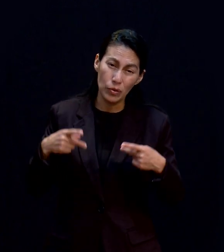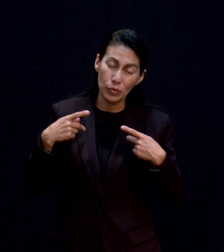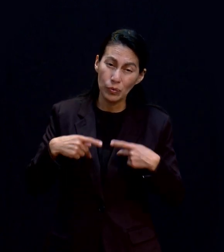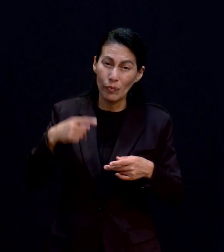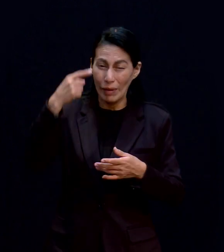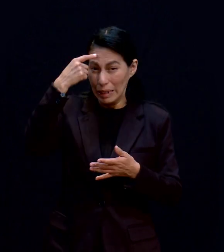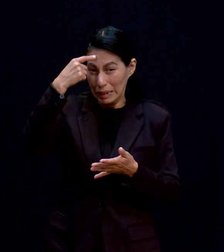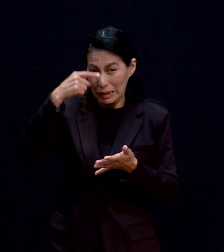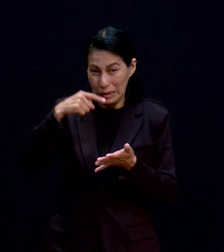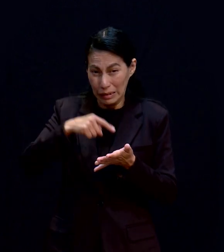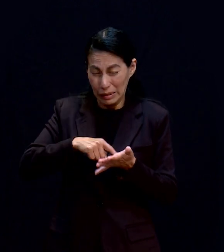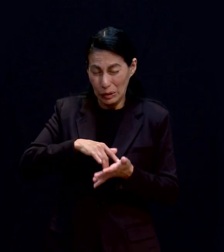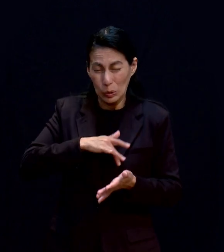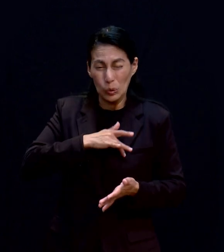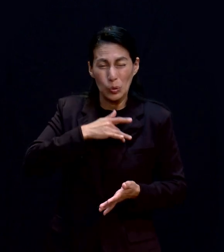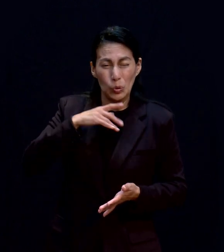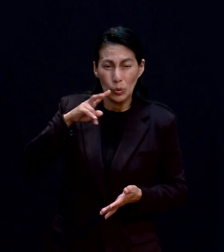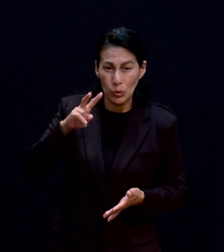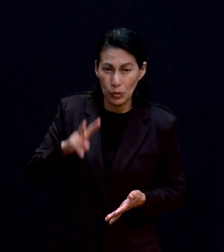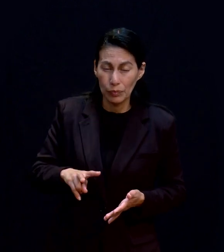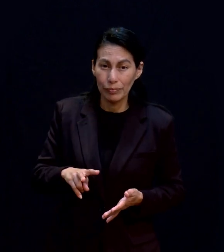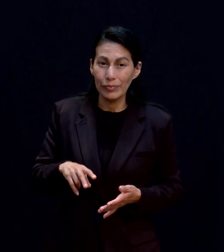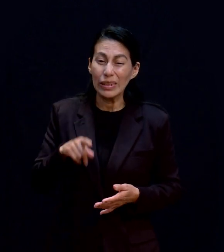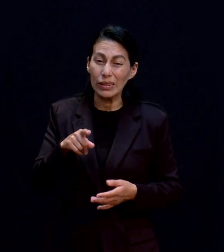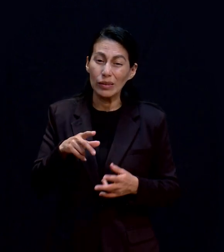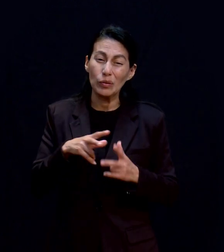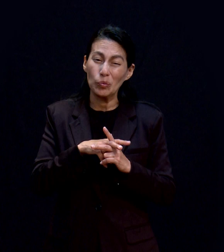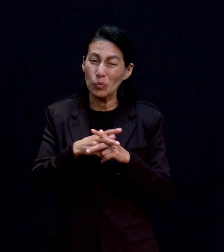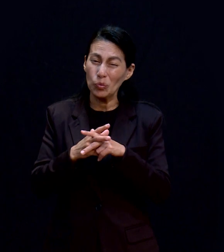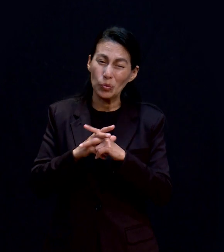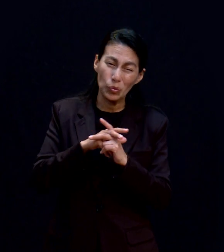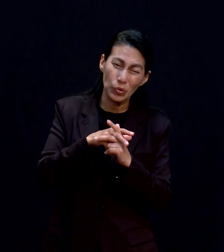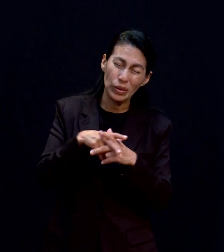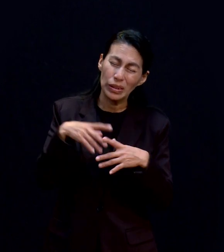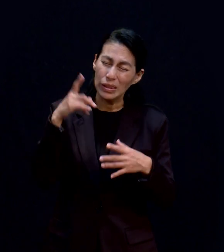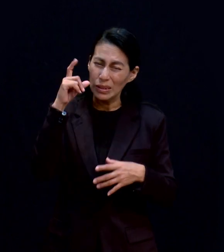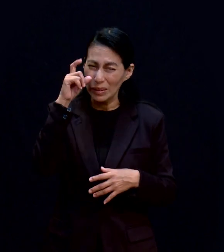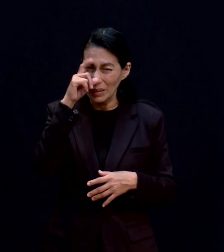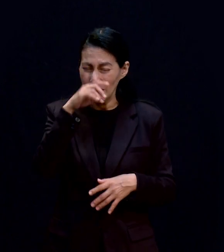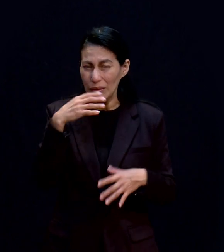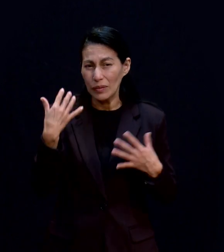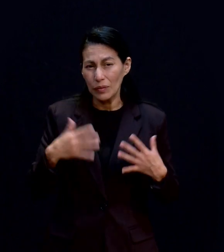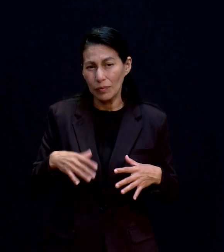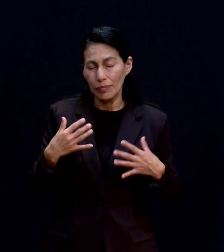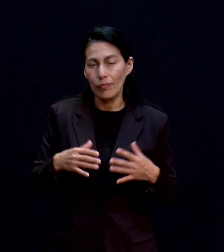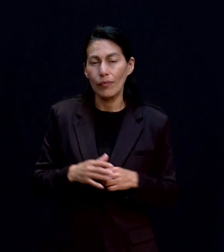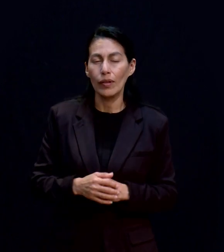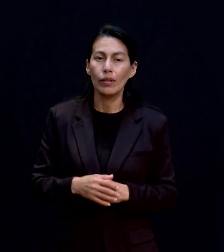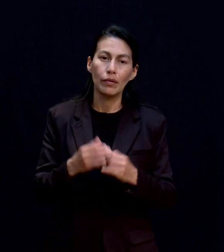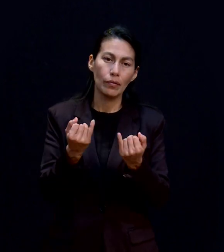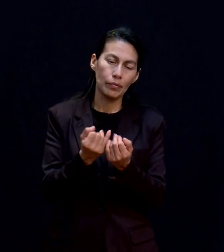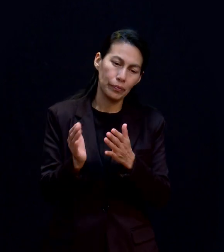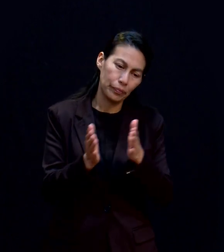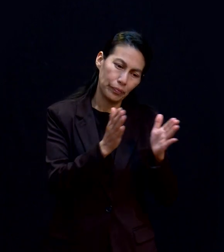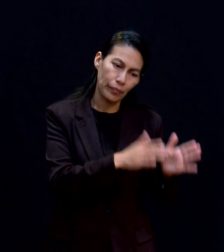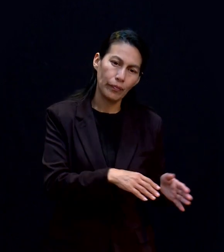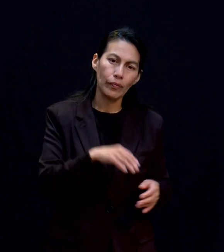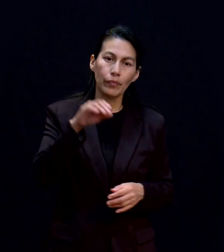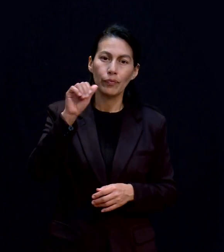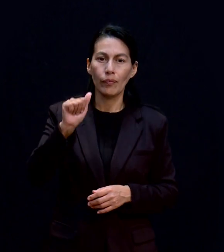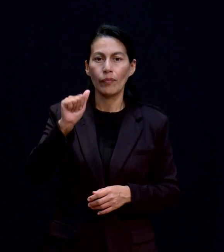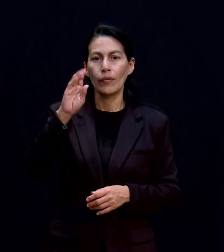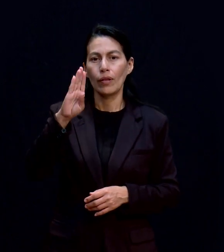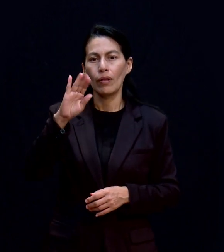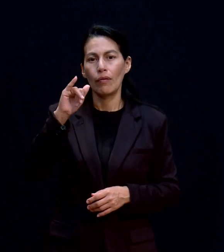muchos creyentes sinceros que están en medio de este gran conflicto también había flores nos pide